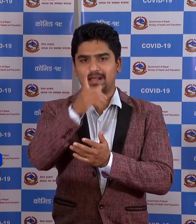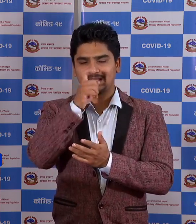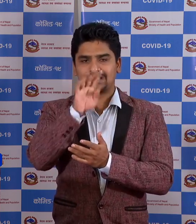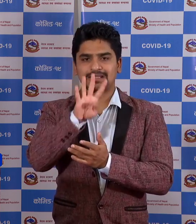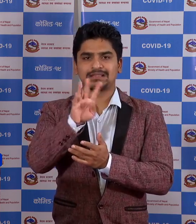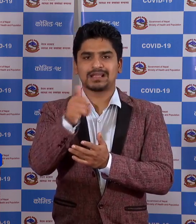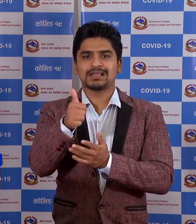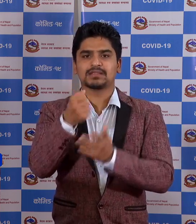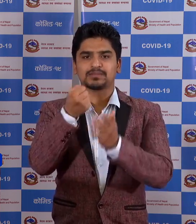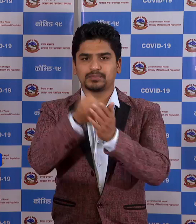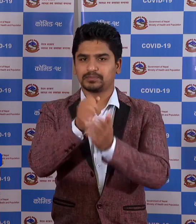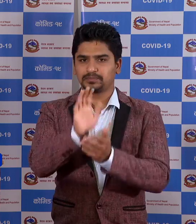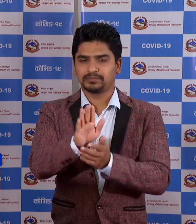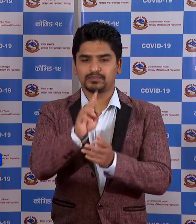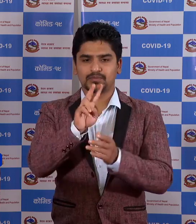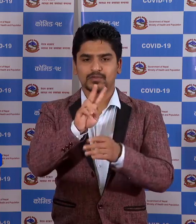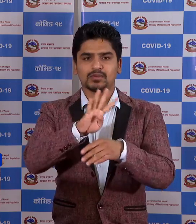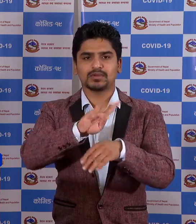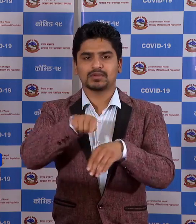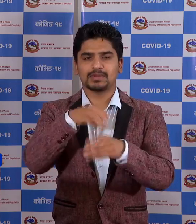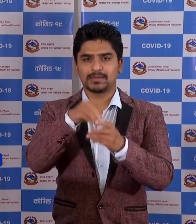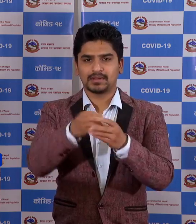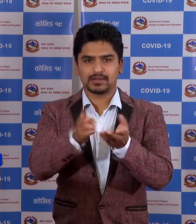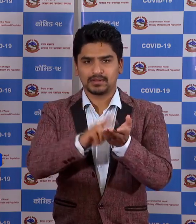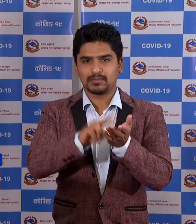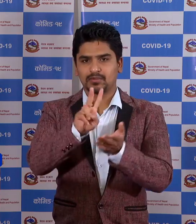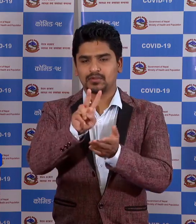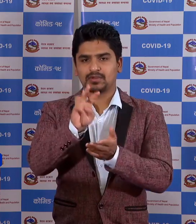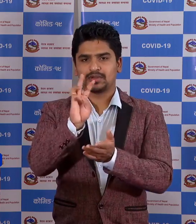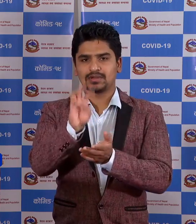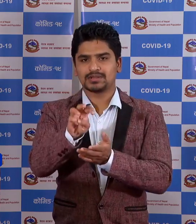58,546 पुगेको छ। गत 24 घण्टामा थप